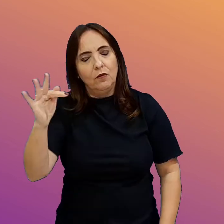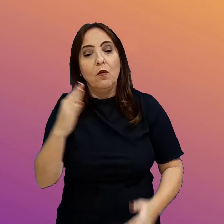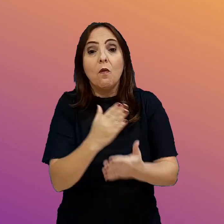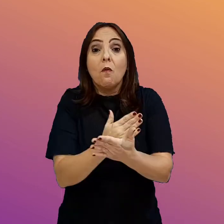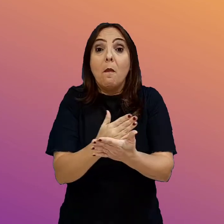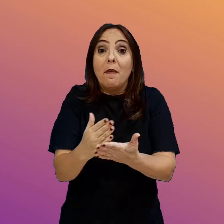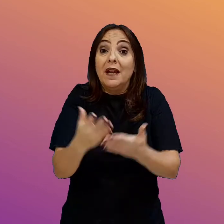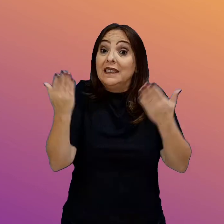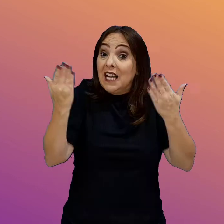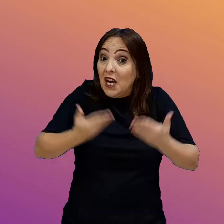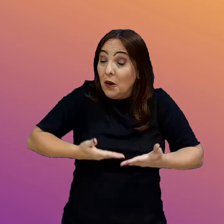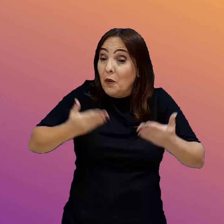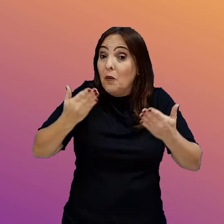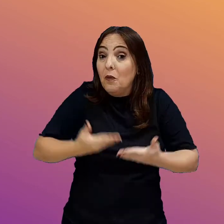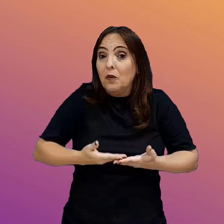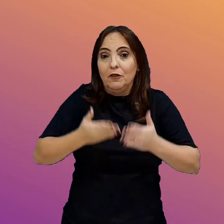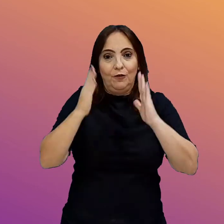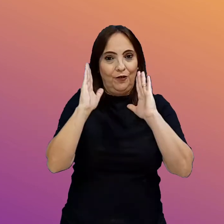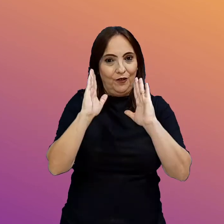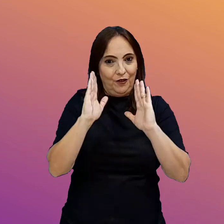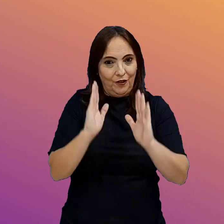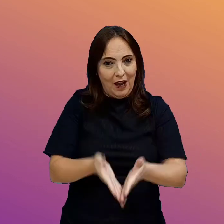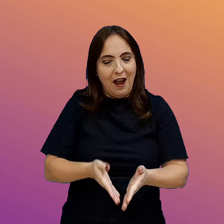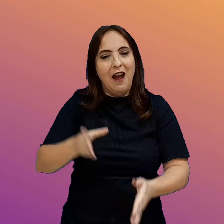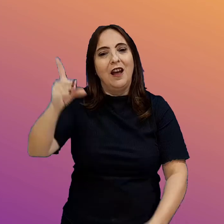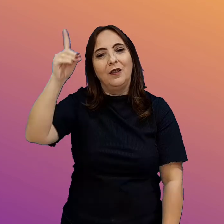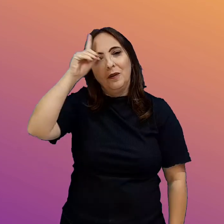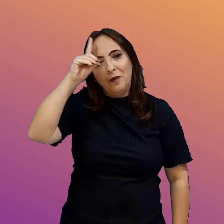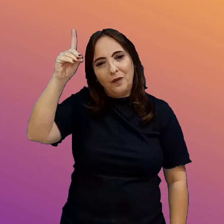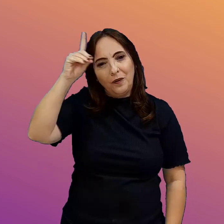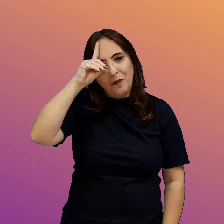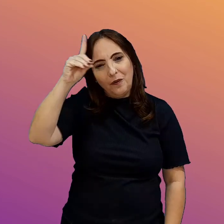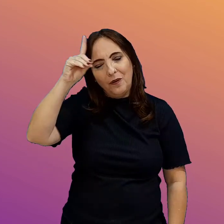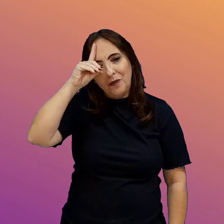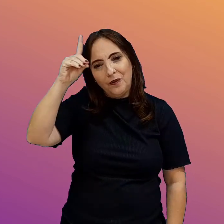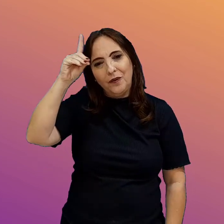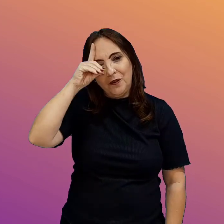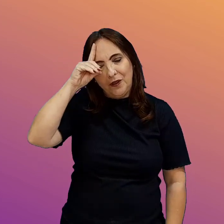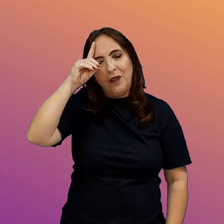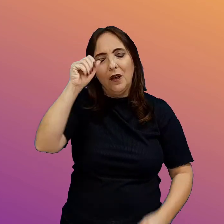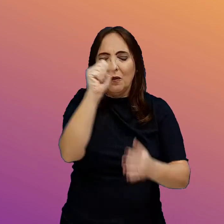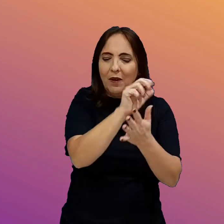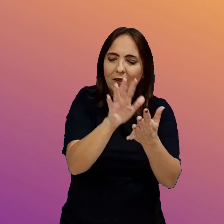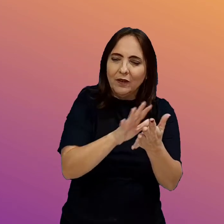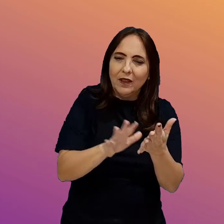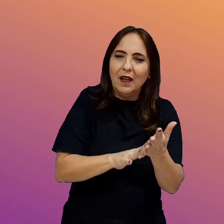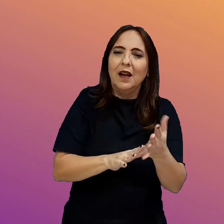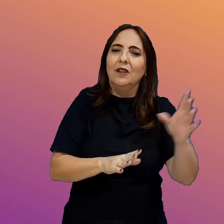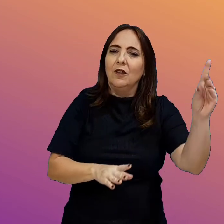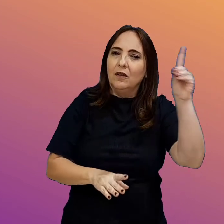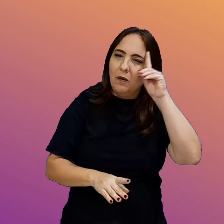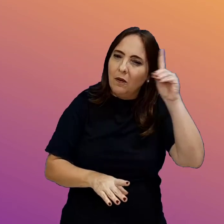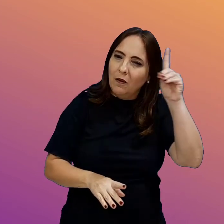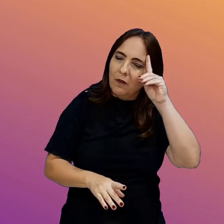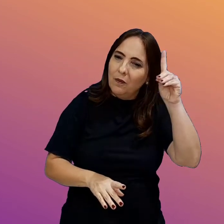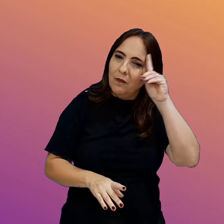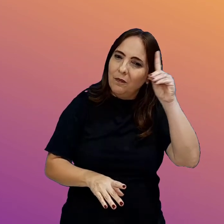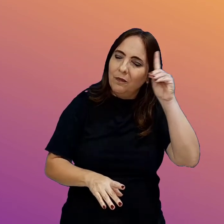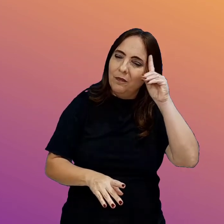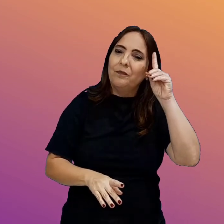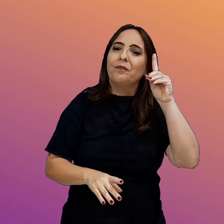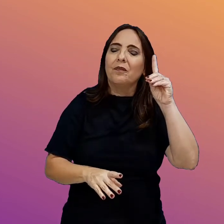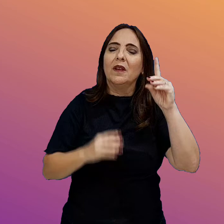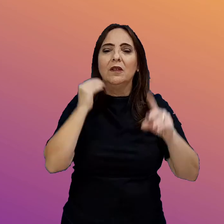começa hoje. Hoje, no dia a dia, hoje com as atividades cotidianas, hoje com as